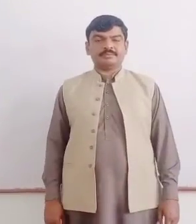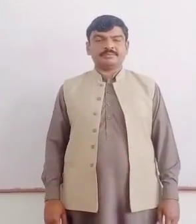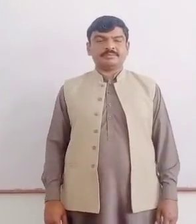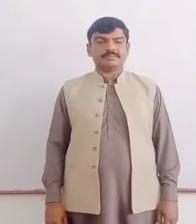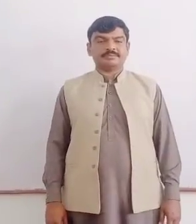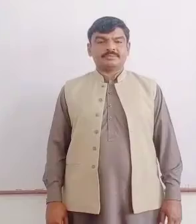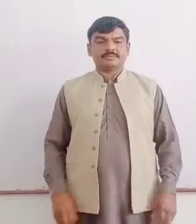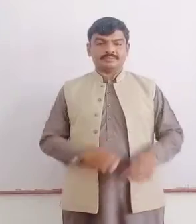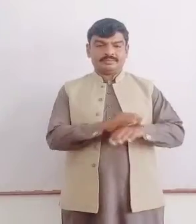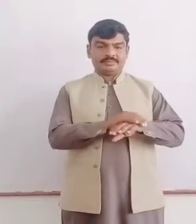شفقت،